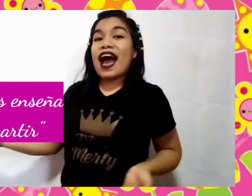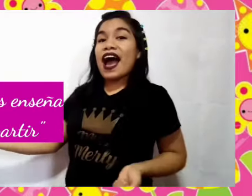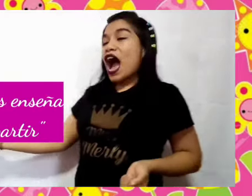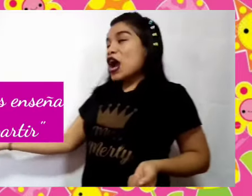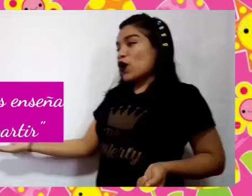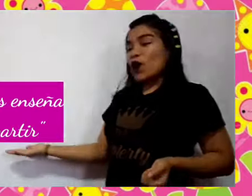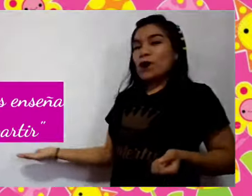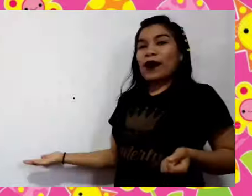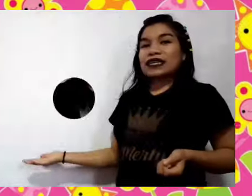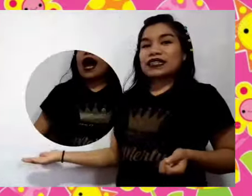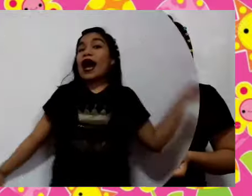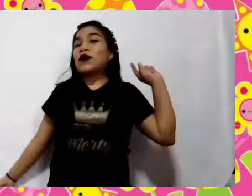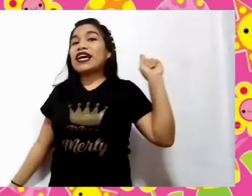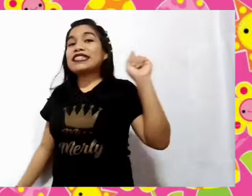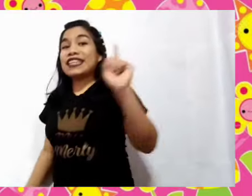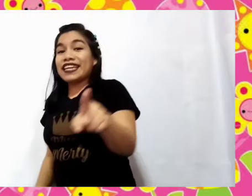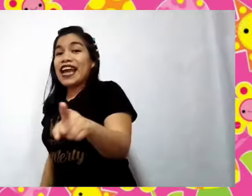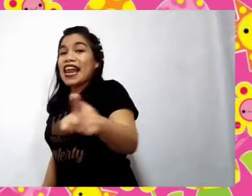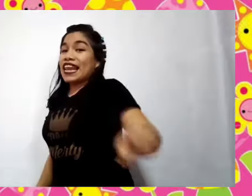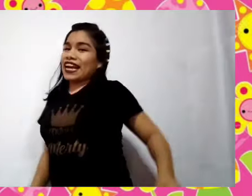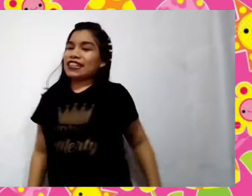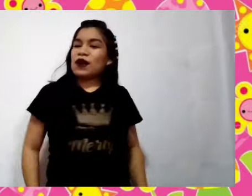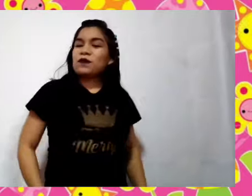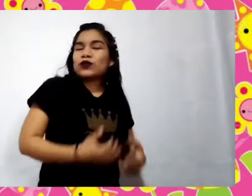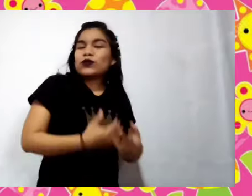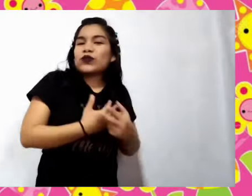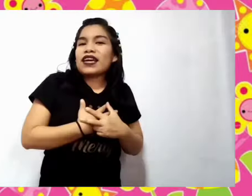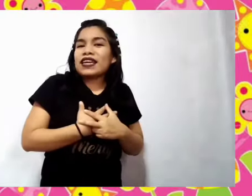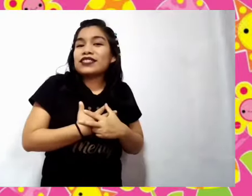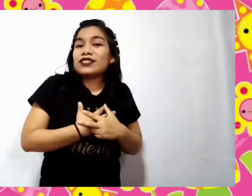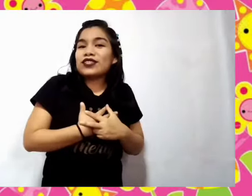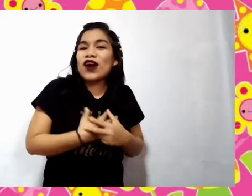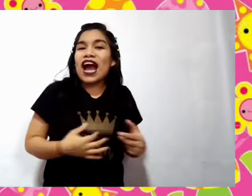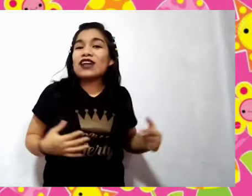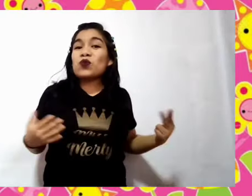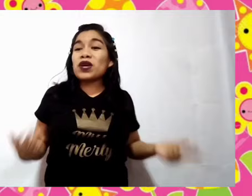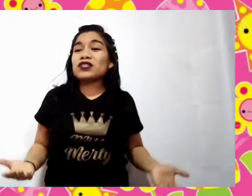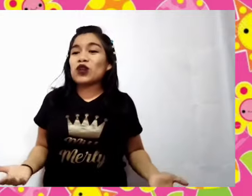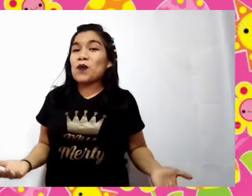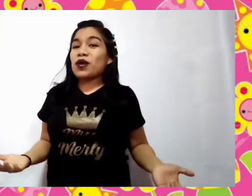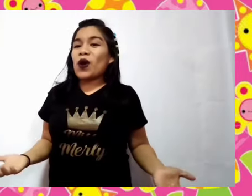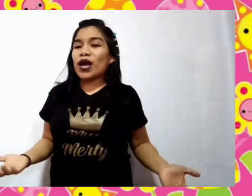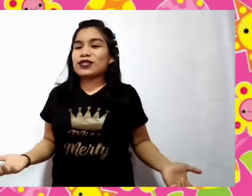a compartir. Ahora sí, le cantamos una canción a nuestro amigo